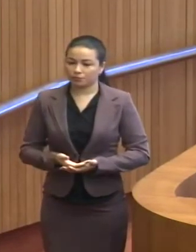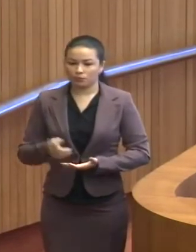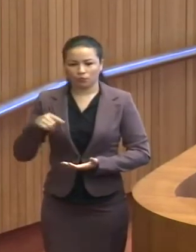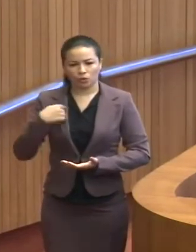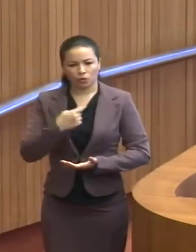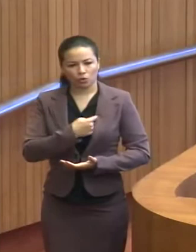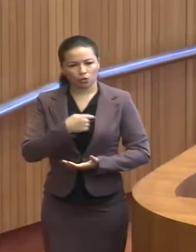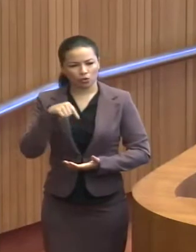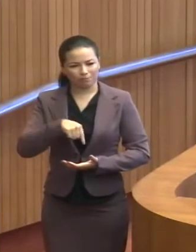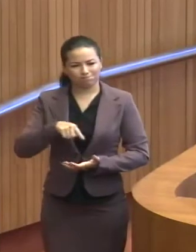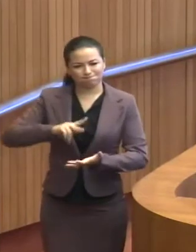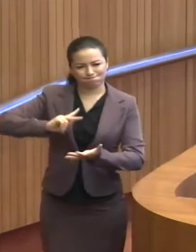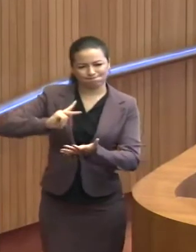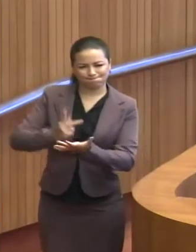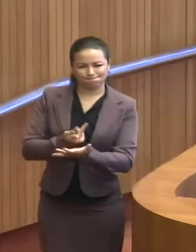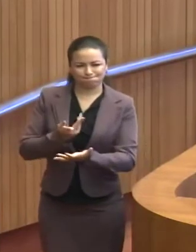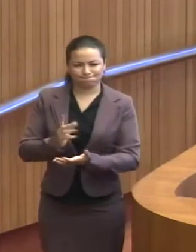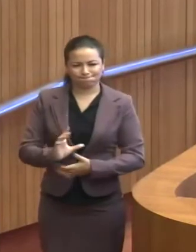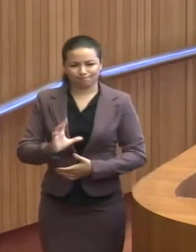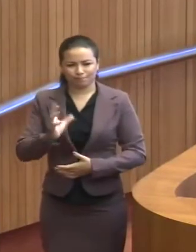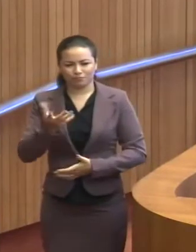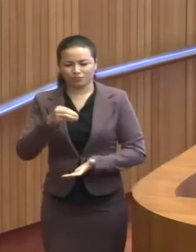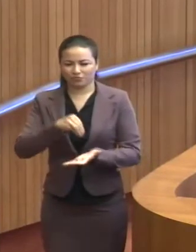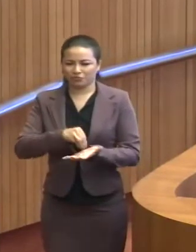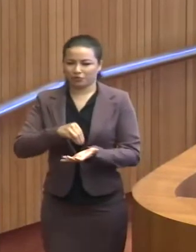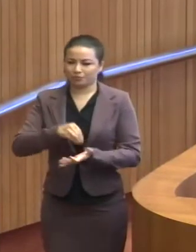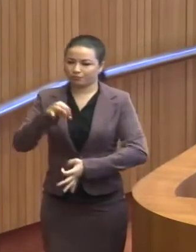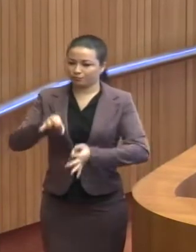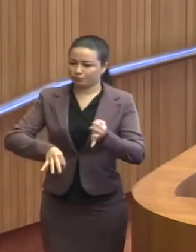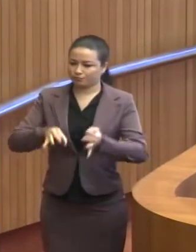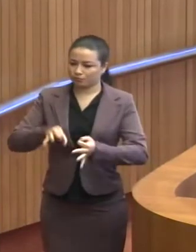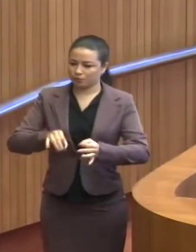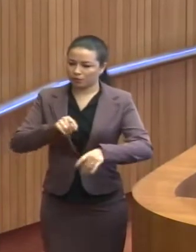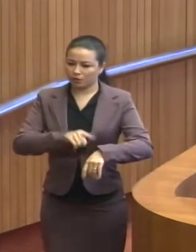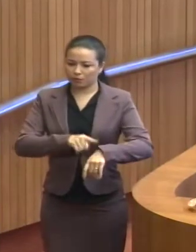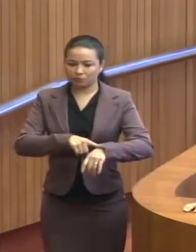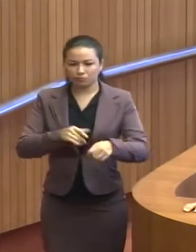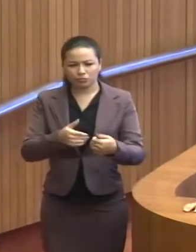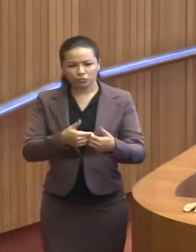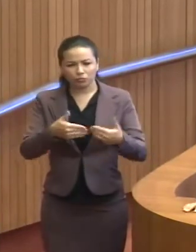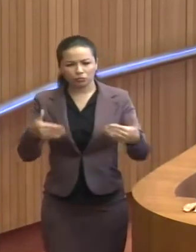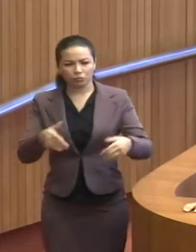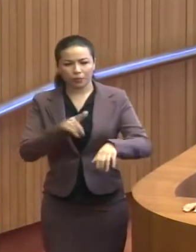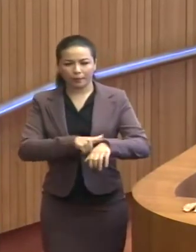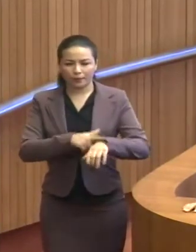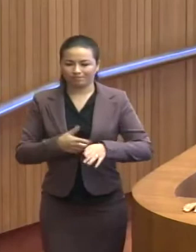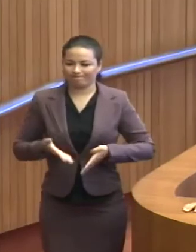a gente é vítima de injustiça desde o momento que nasce.